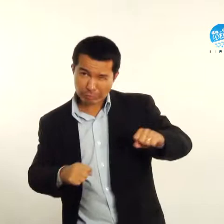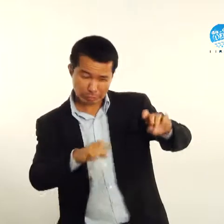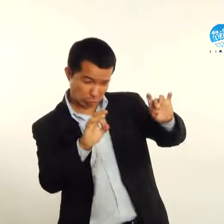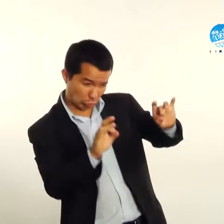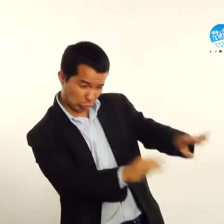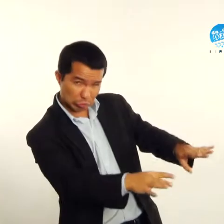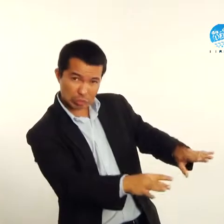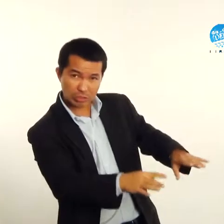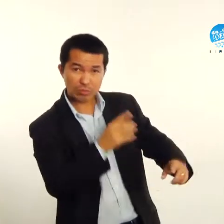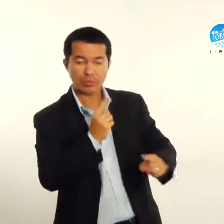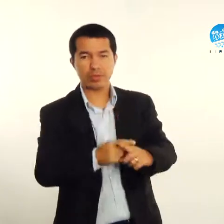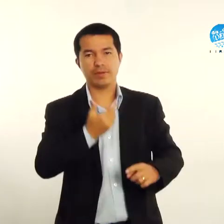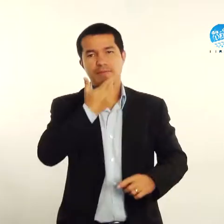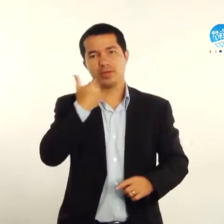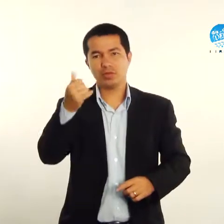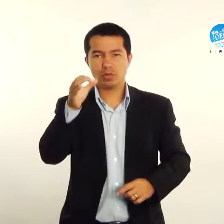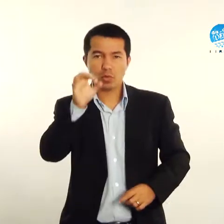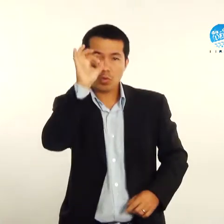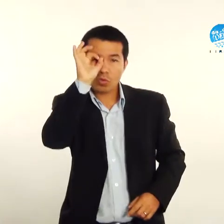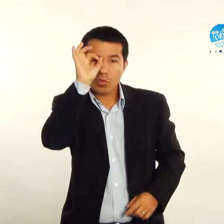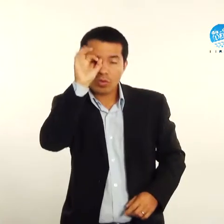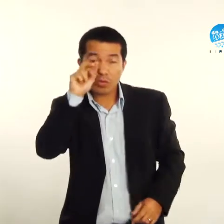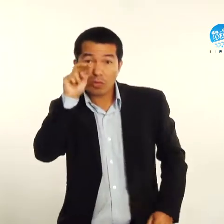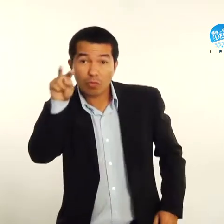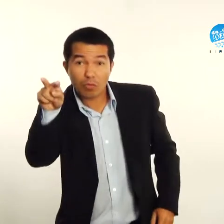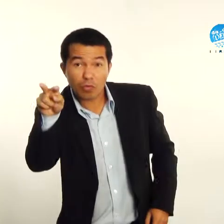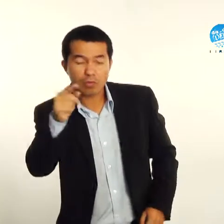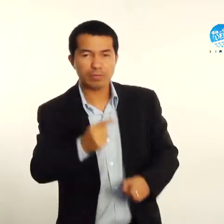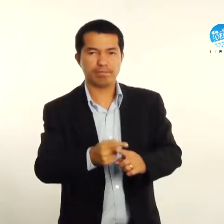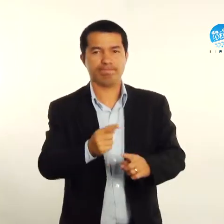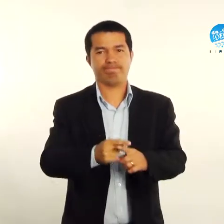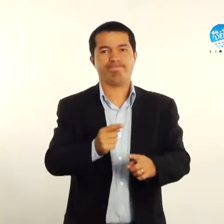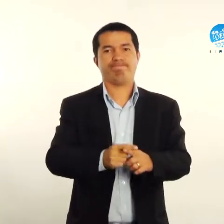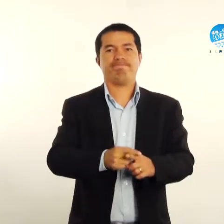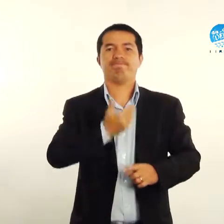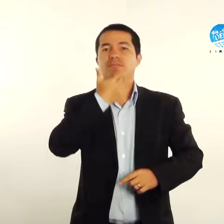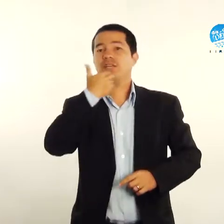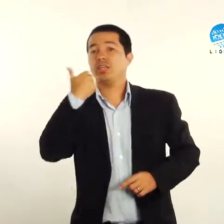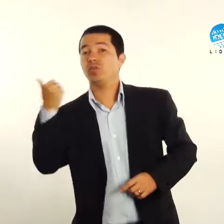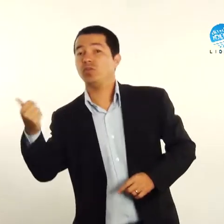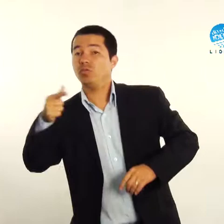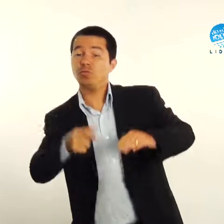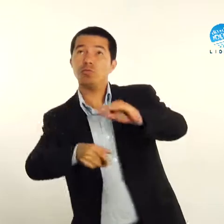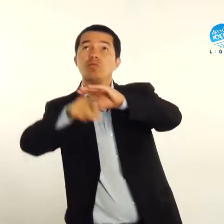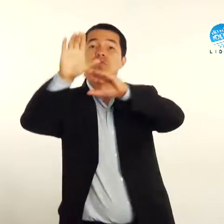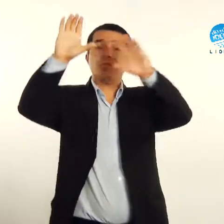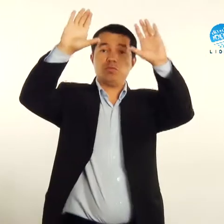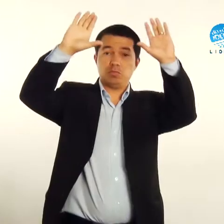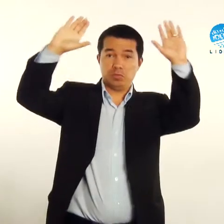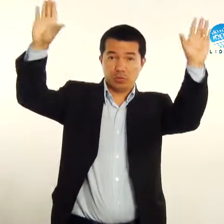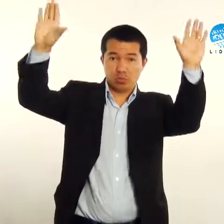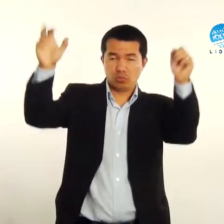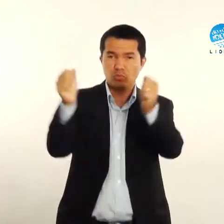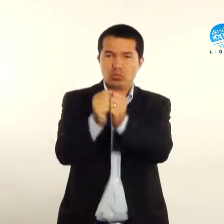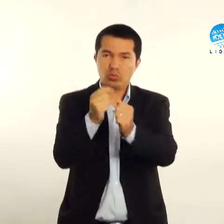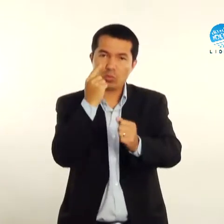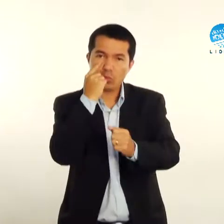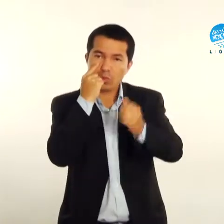melhor entrar na vida com um só olho do que, tendo os dois olhos, ser lançado no fogo do inferno. Cuidado para